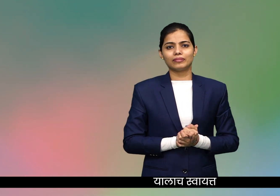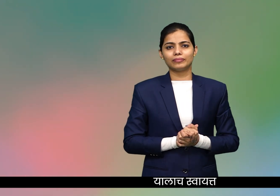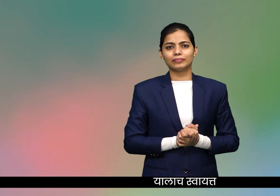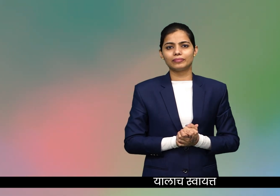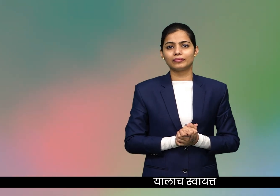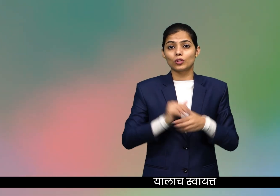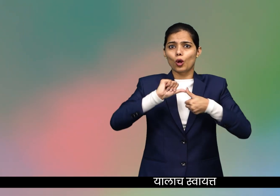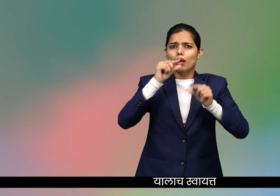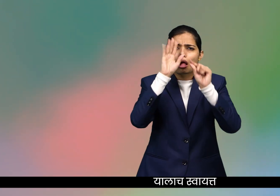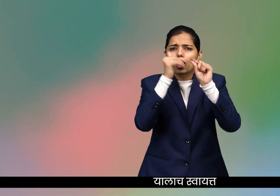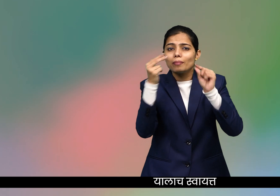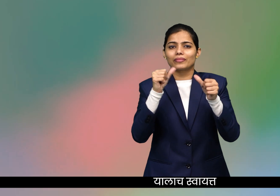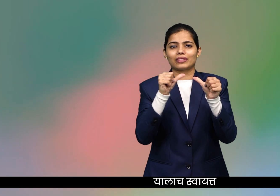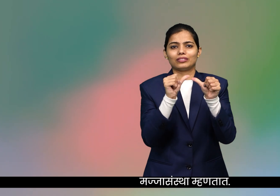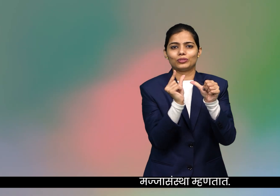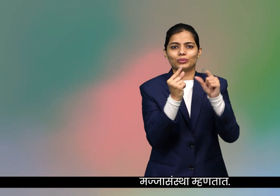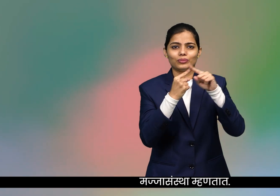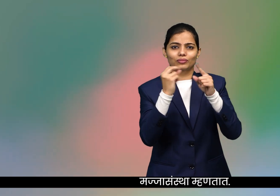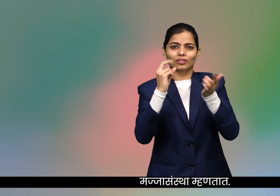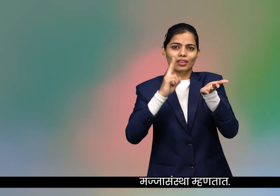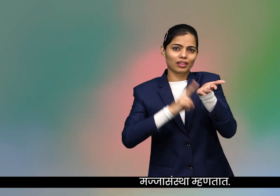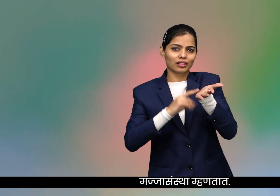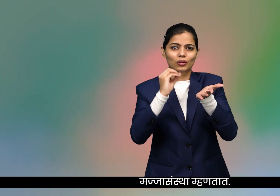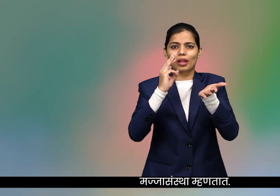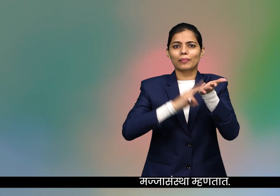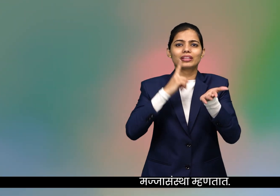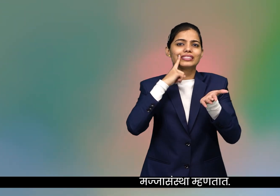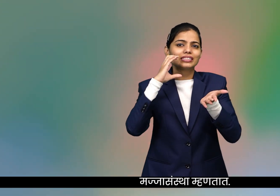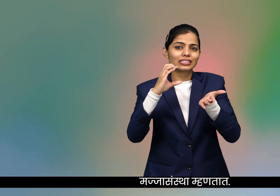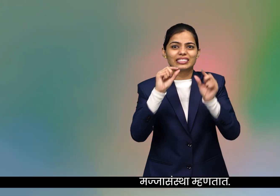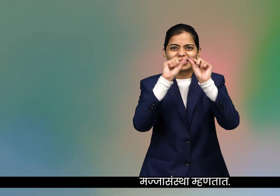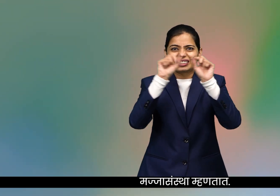याला स्वायत्त मज्जासंस्था म्हणतात.